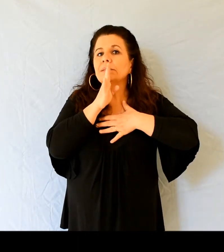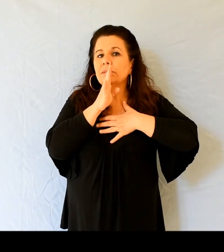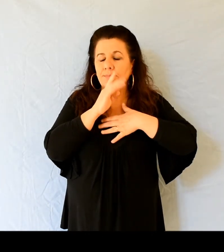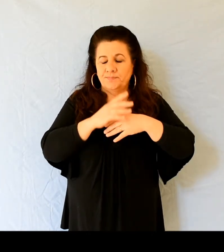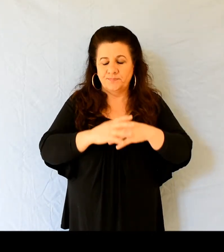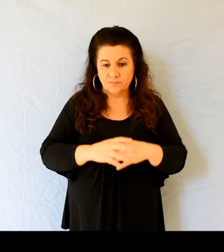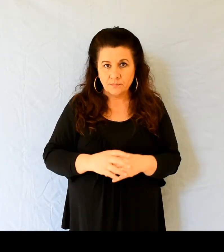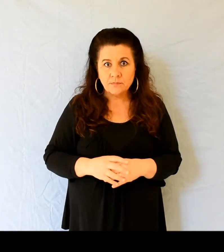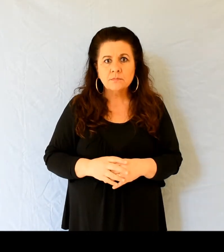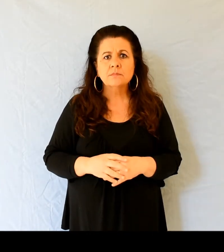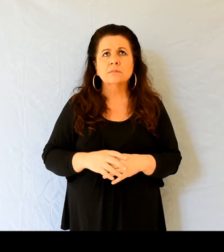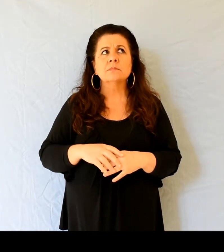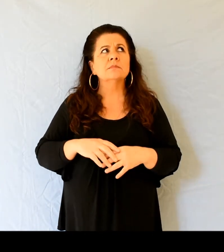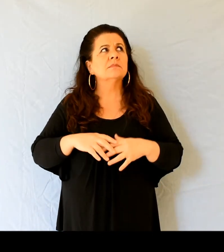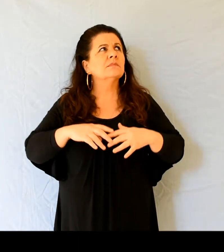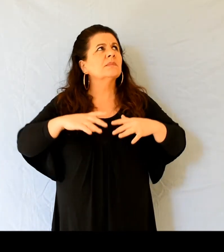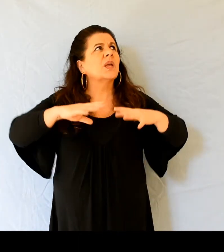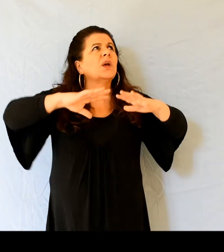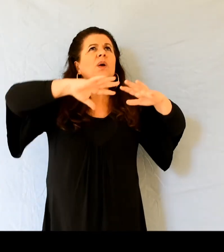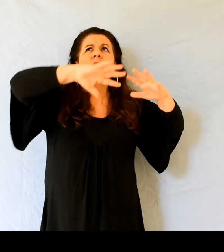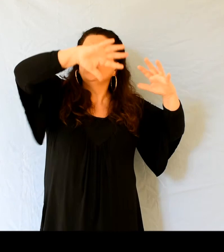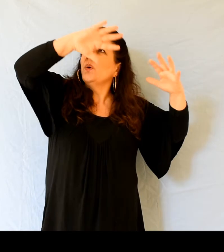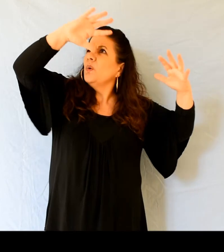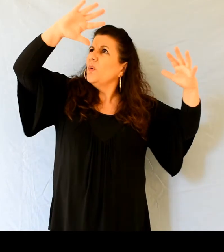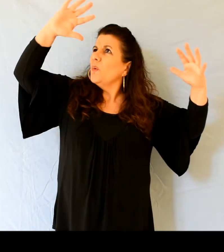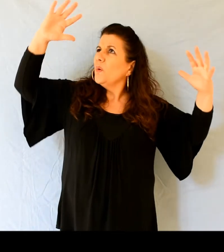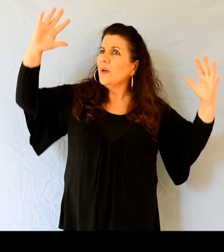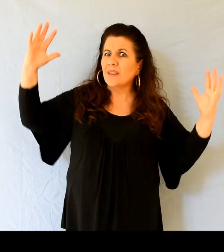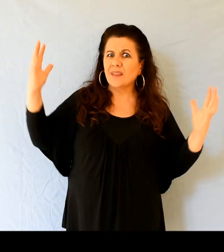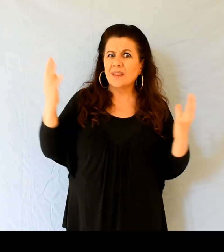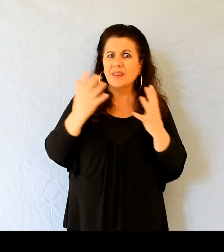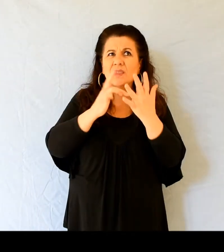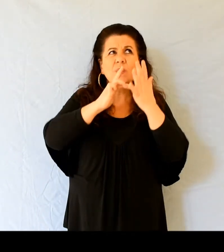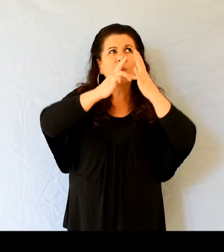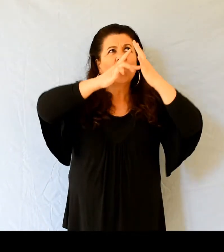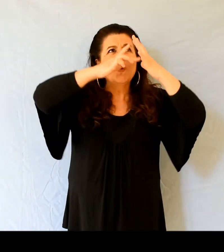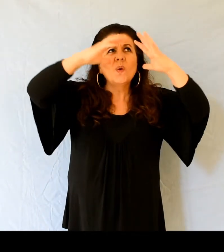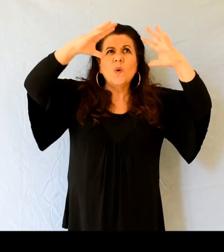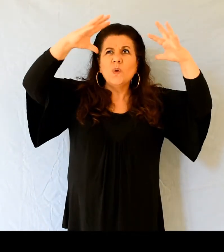l'obscurité se fit sur toute la terre jusqu'à la 9e heure.